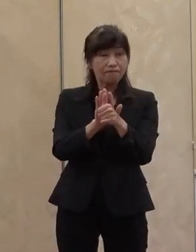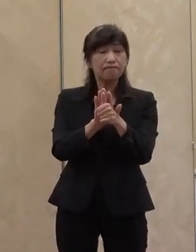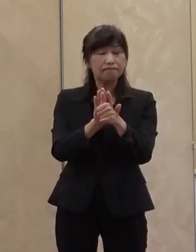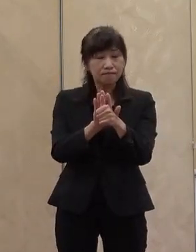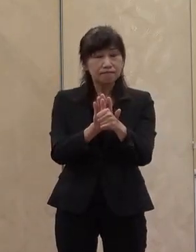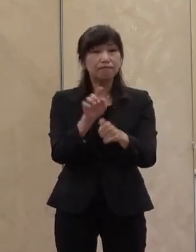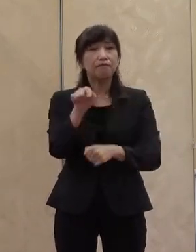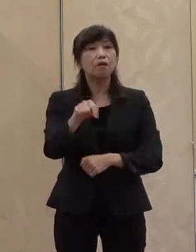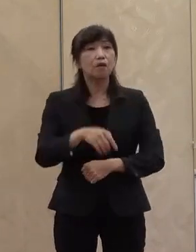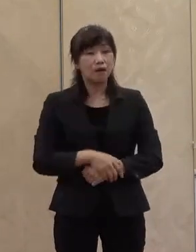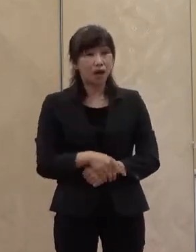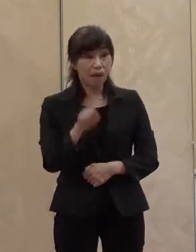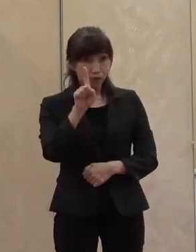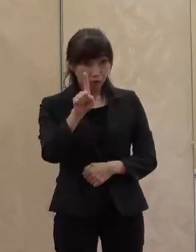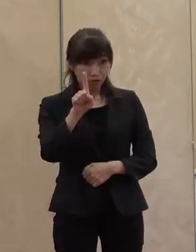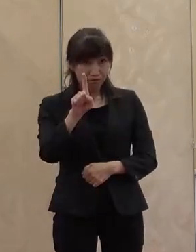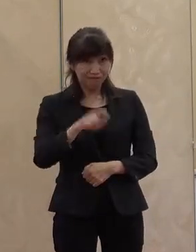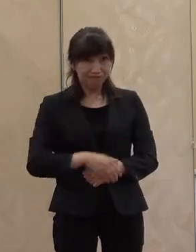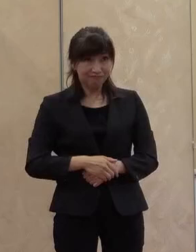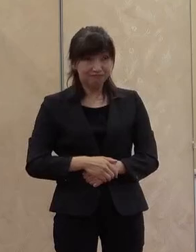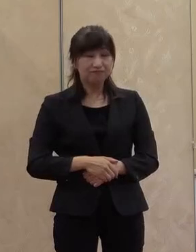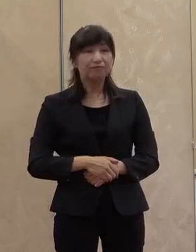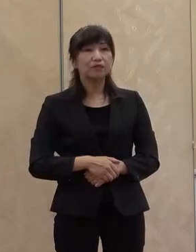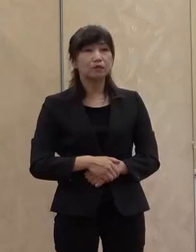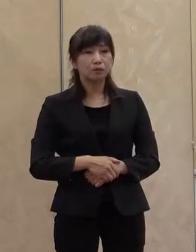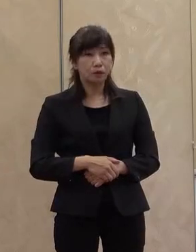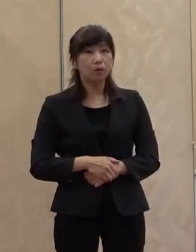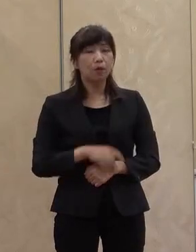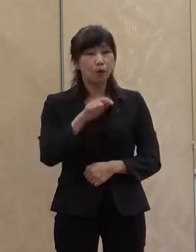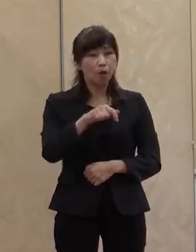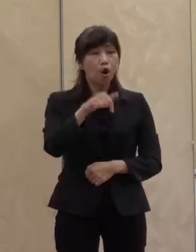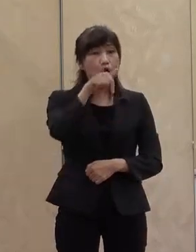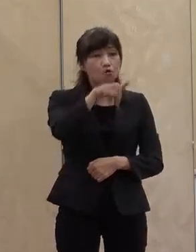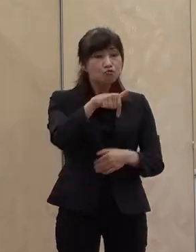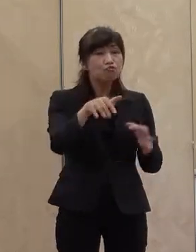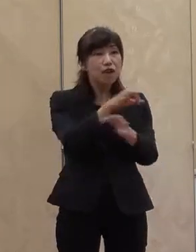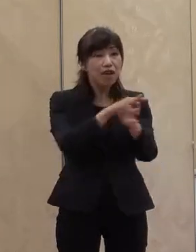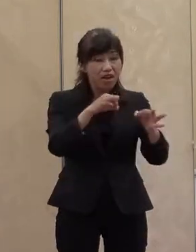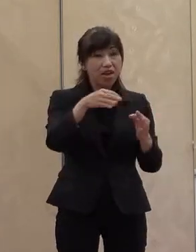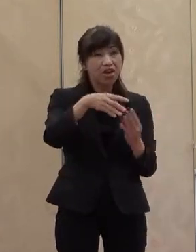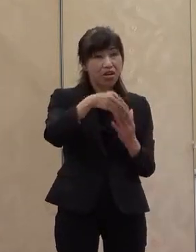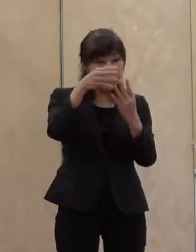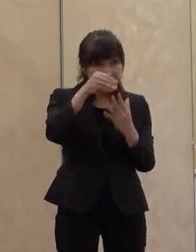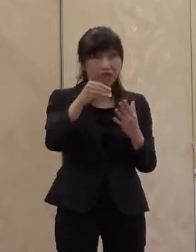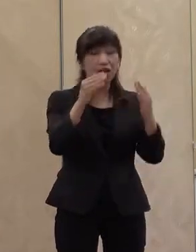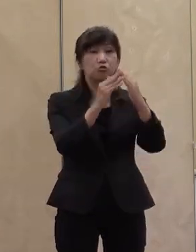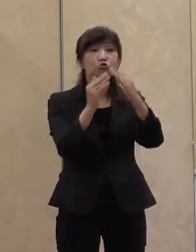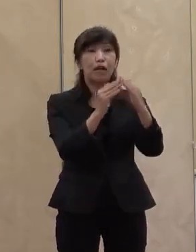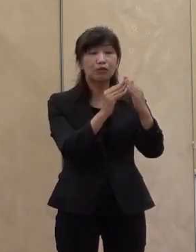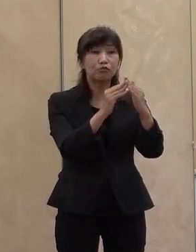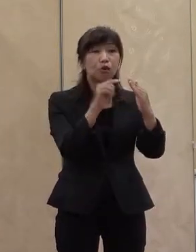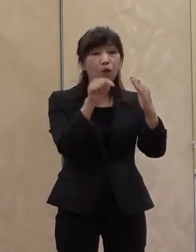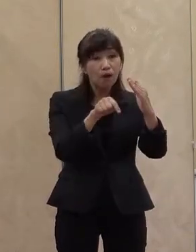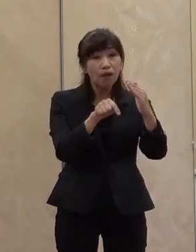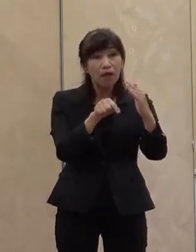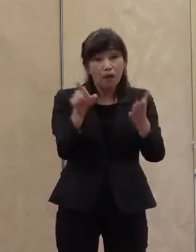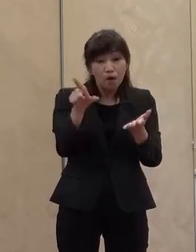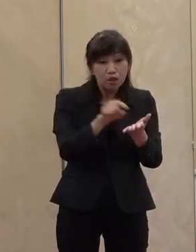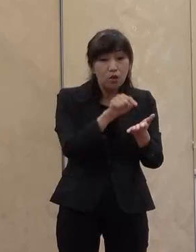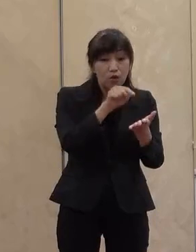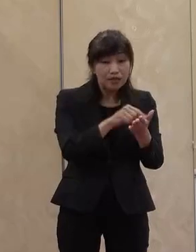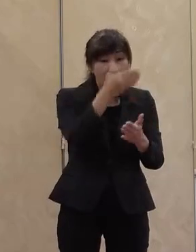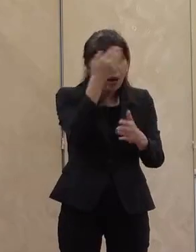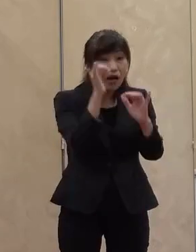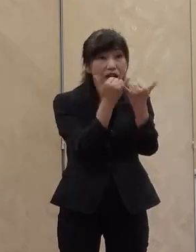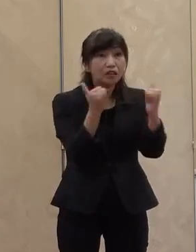そこが一つ。それからこの府営住宅を利用した若者の就職支援、ハロー